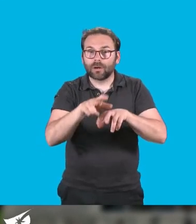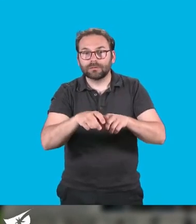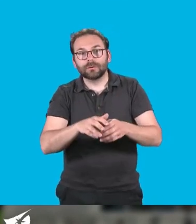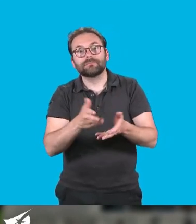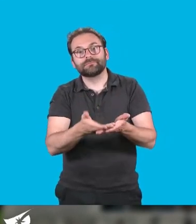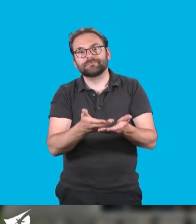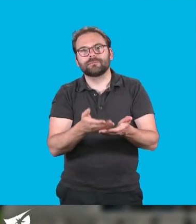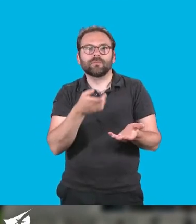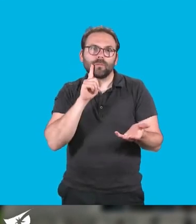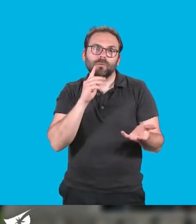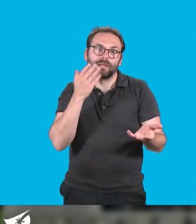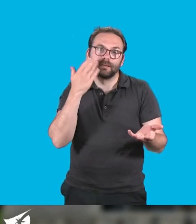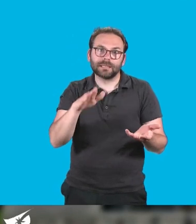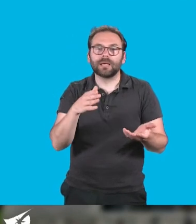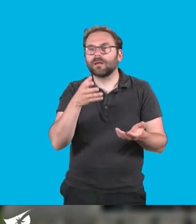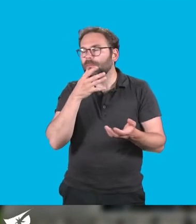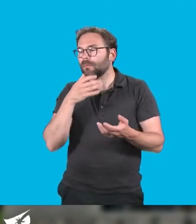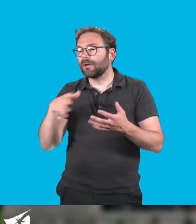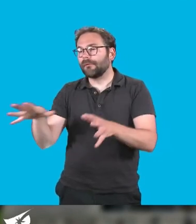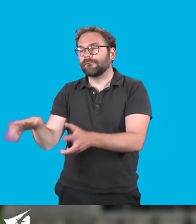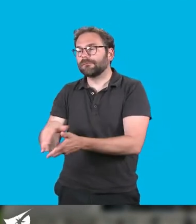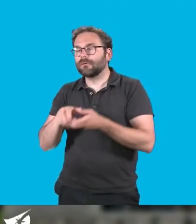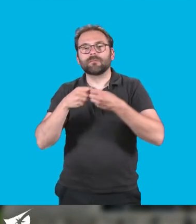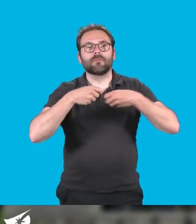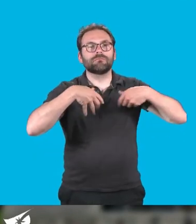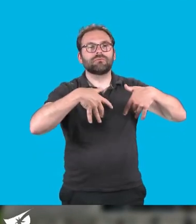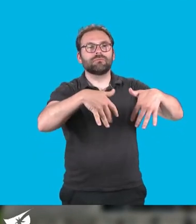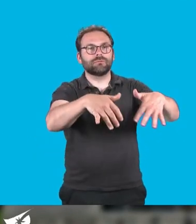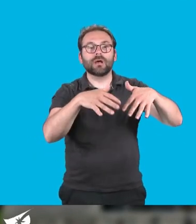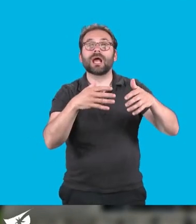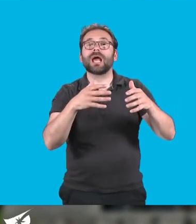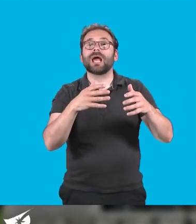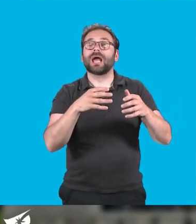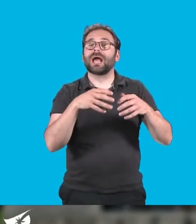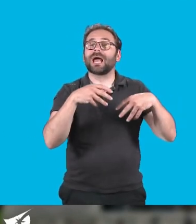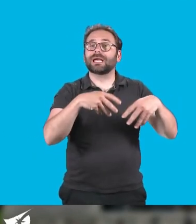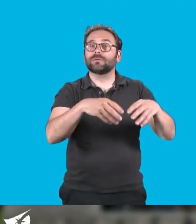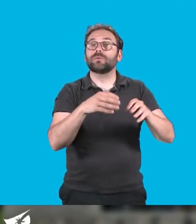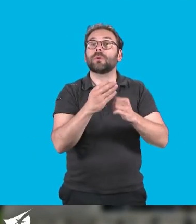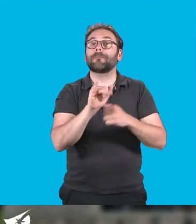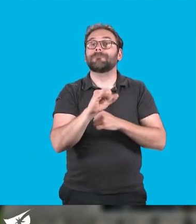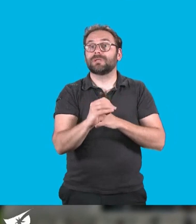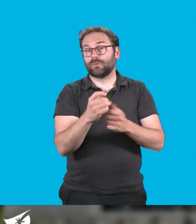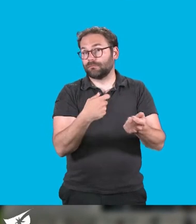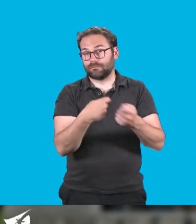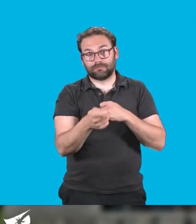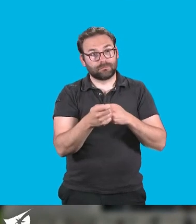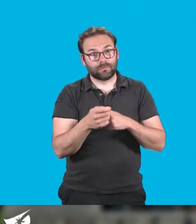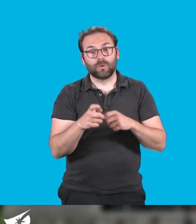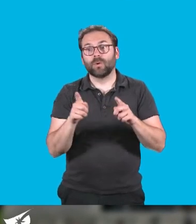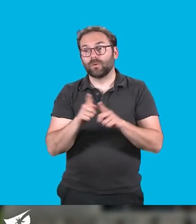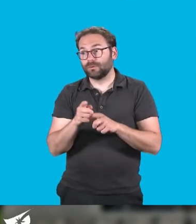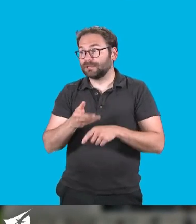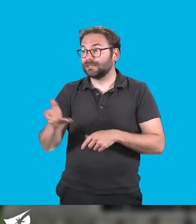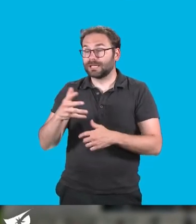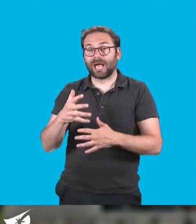mais nous ne pouvons épandre des boues d'épuration, notamment en agriculture bio, et puis aussi des enjeux d'acceptation sociétale de ce